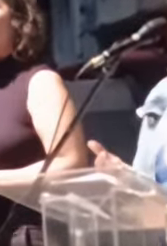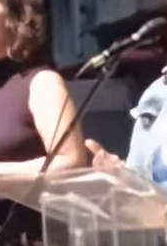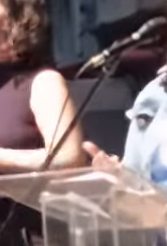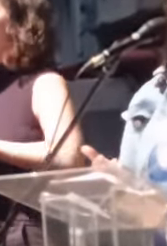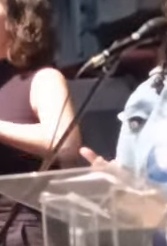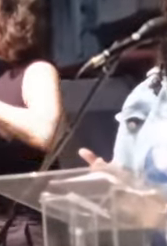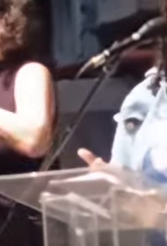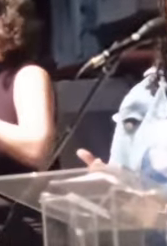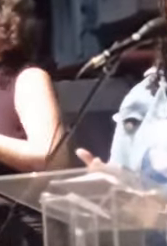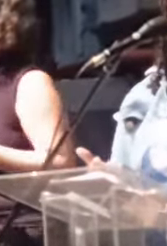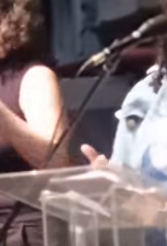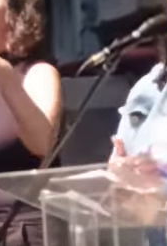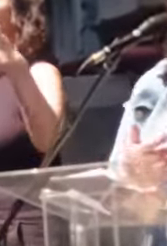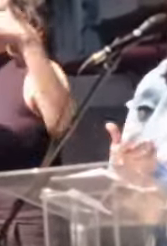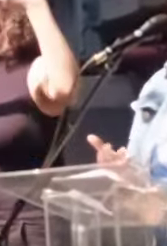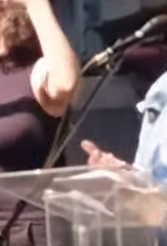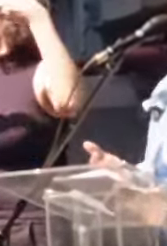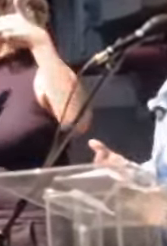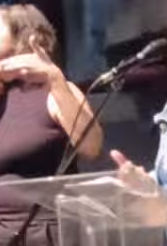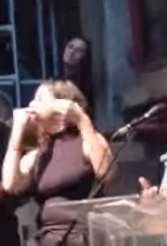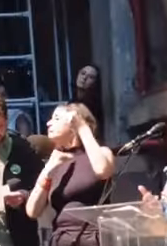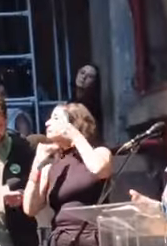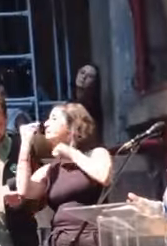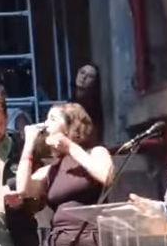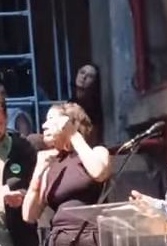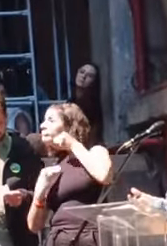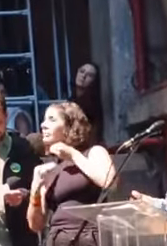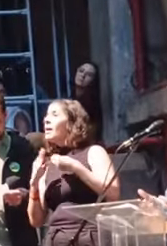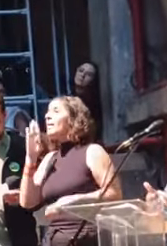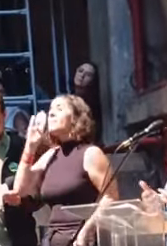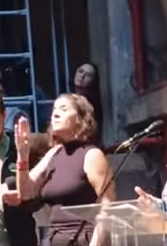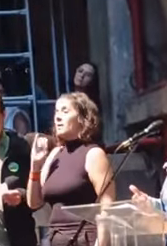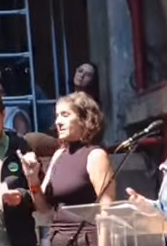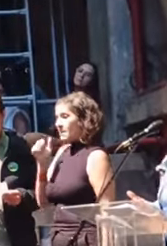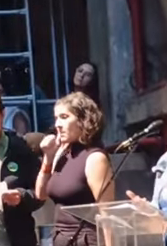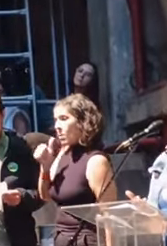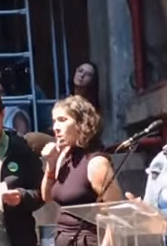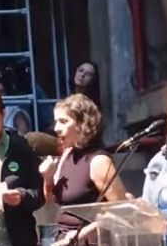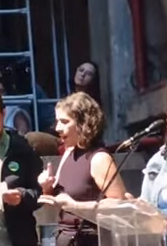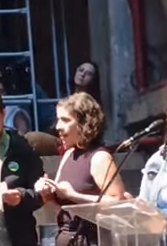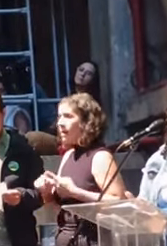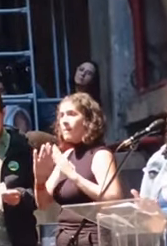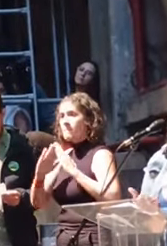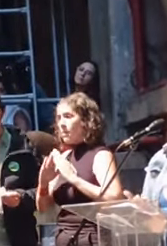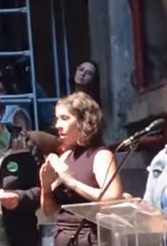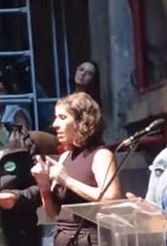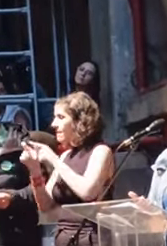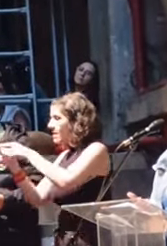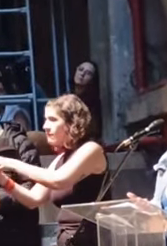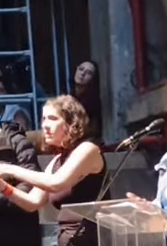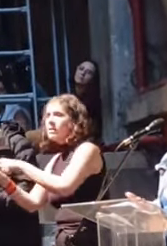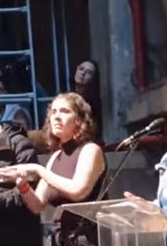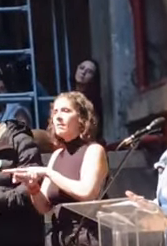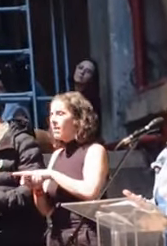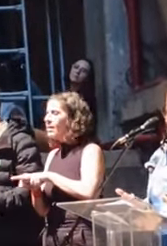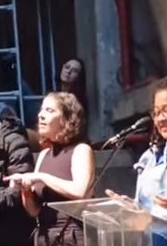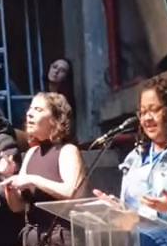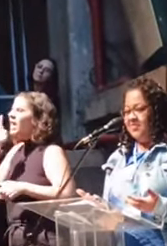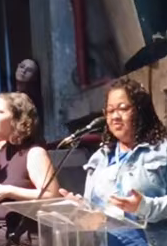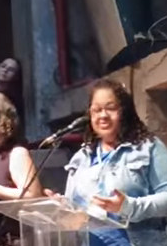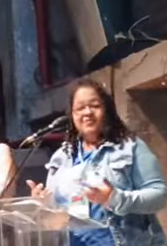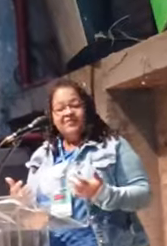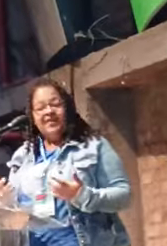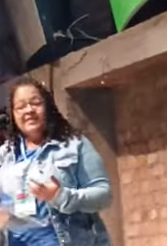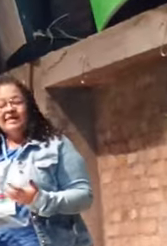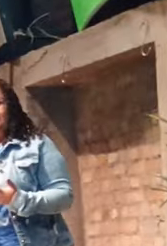está falando com as paredes. Principalmente quando você é uma mulher, moradora da periferia e catadora.